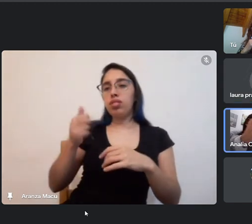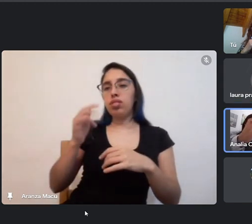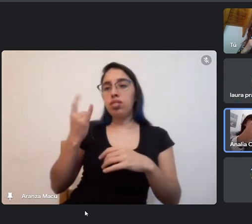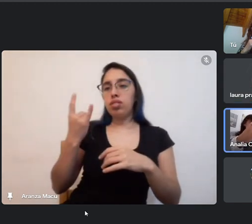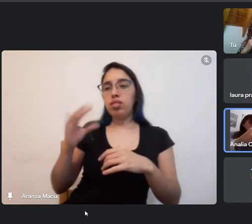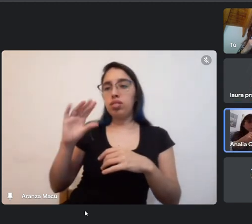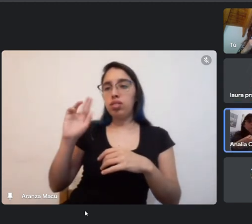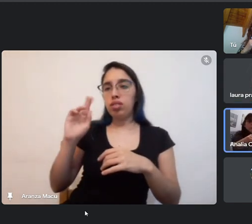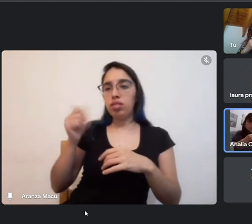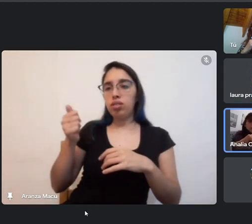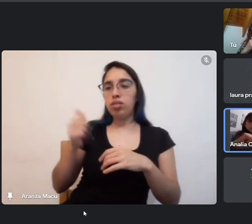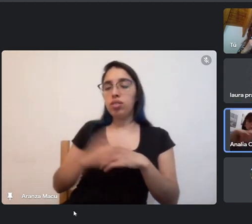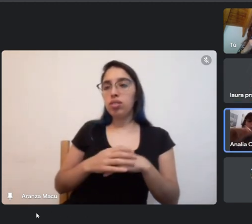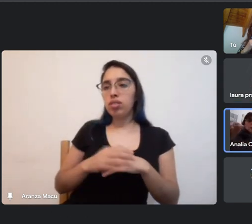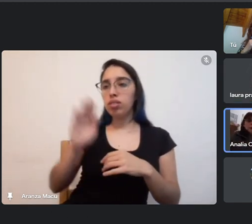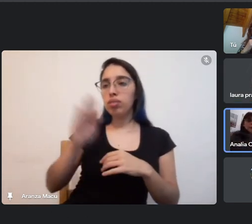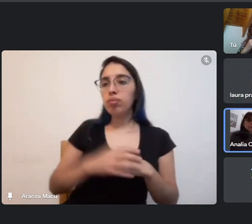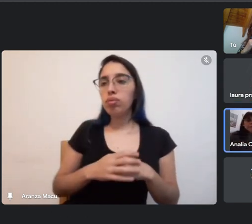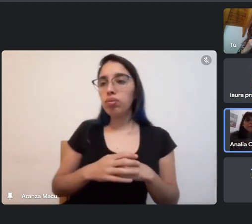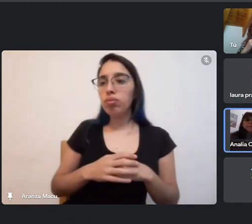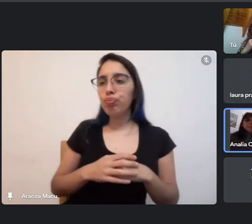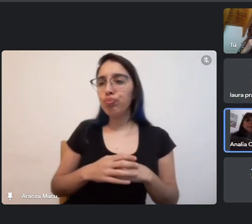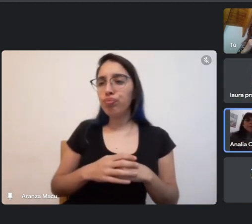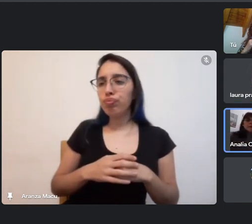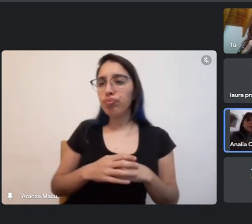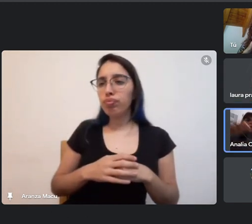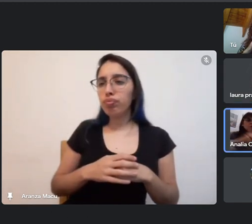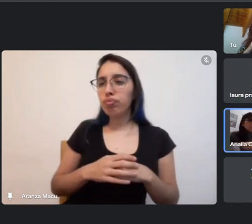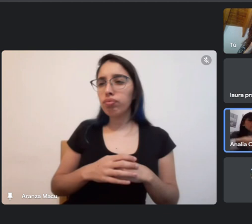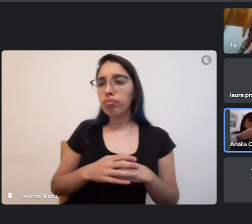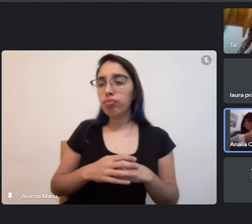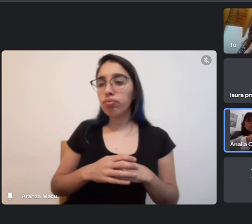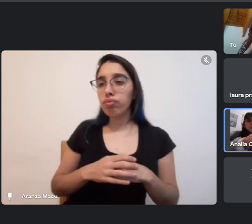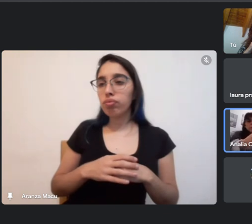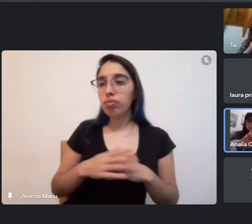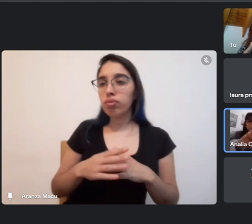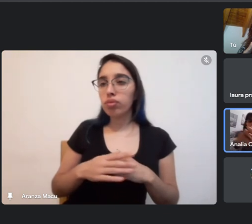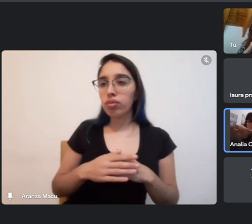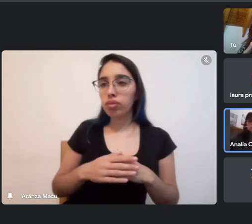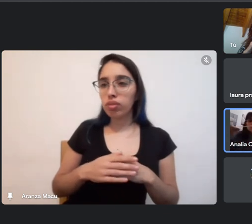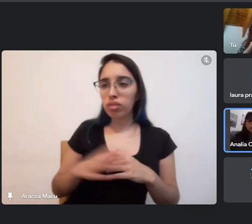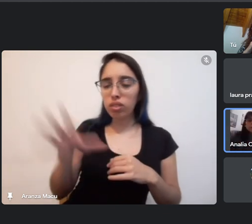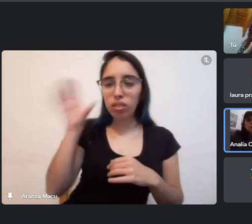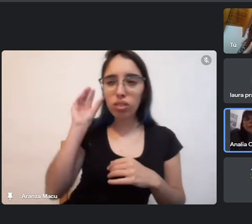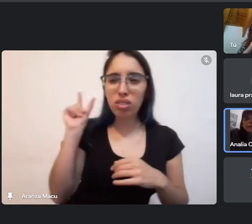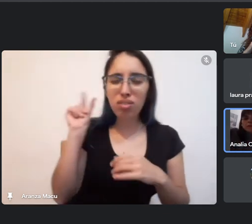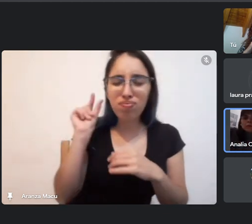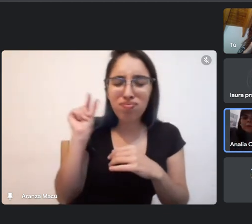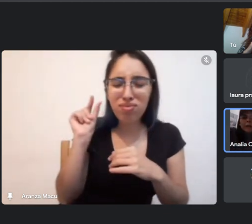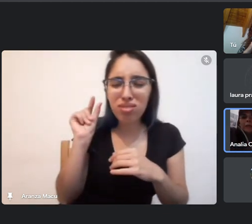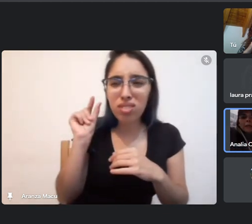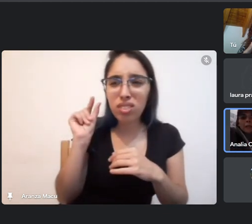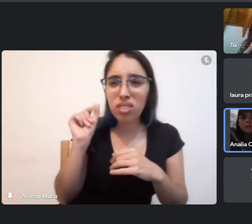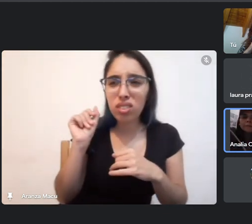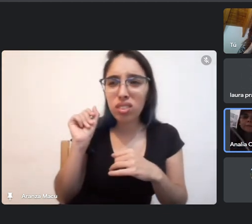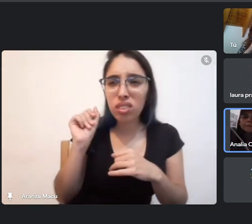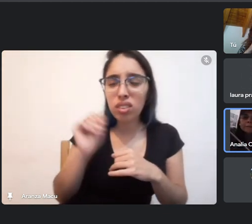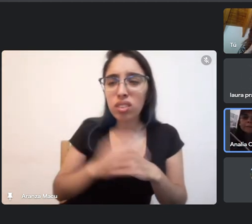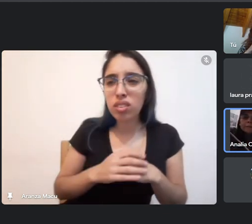bajito, profe, escucha, me voy a poner los auriculares. Sí, la Pero verdad que siempre la no escucho sé. re bien. Y hoy la escucho